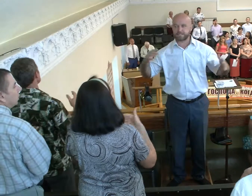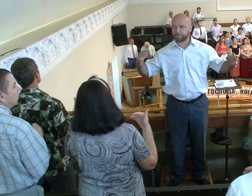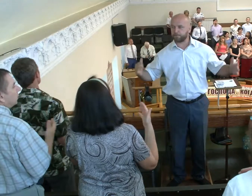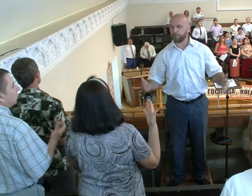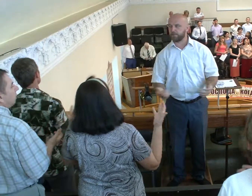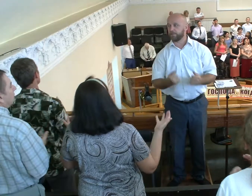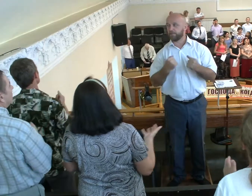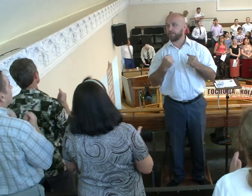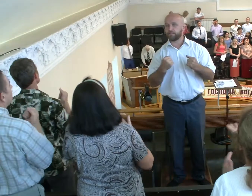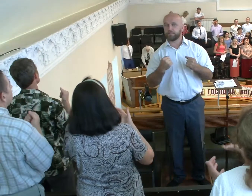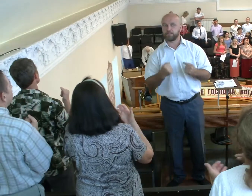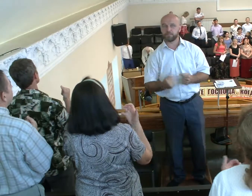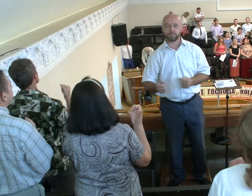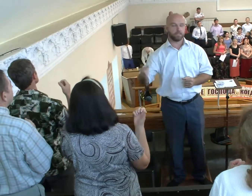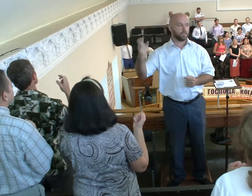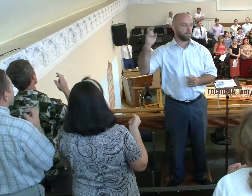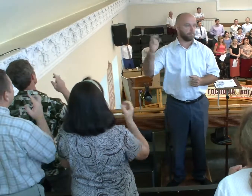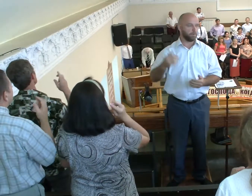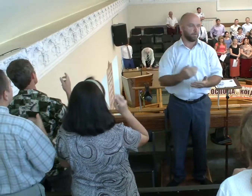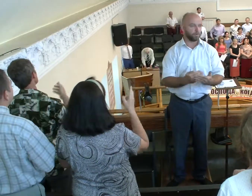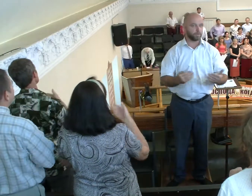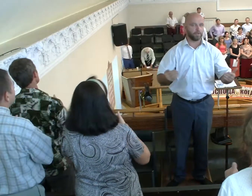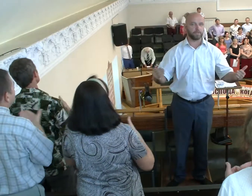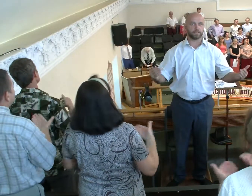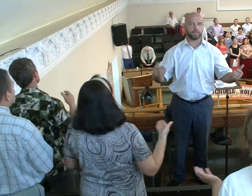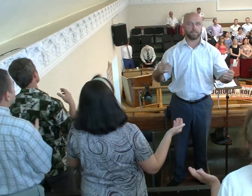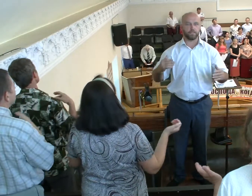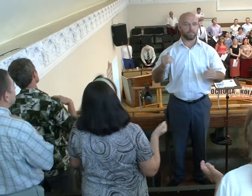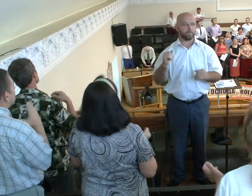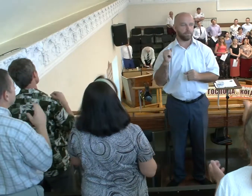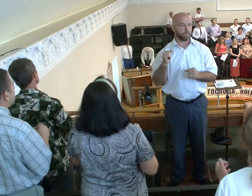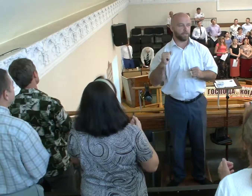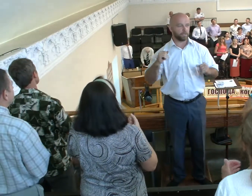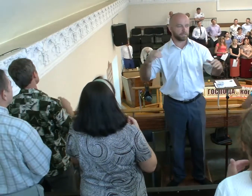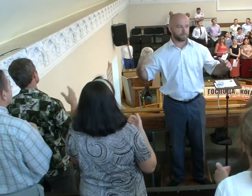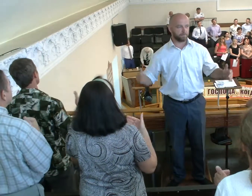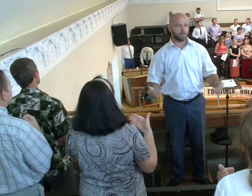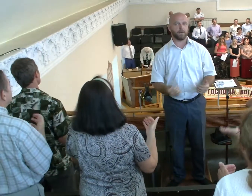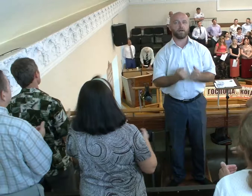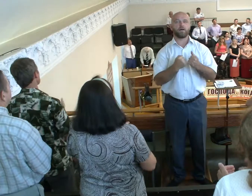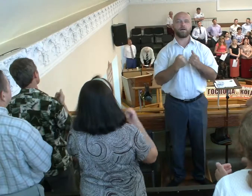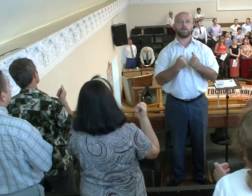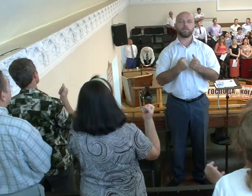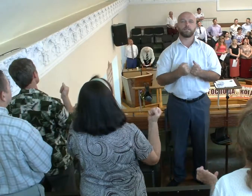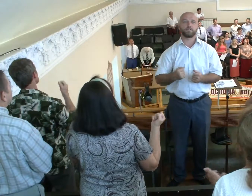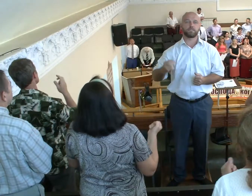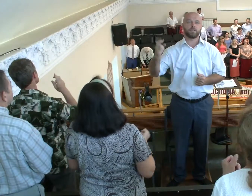Oh,